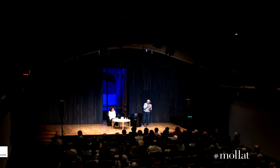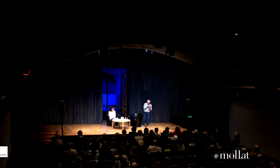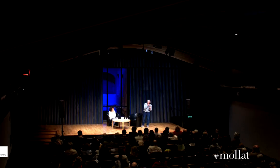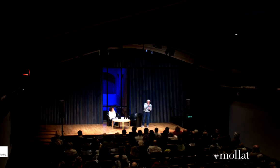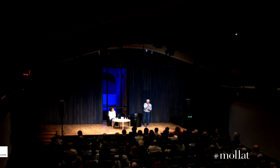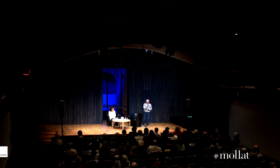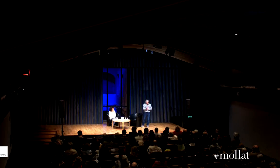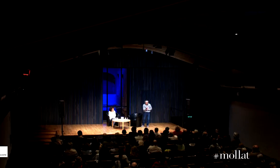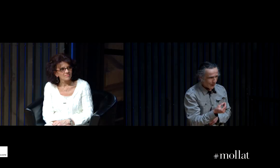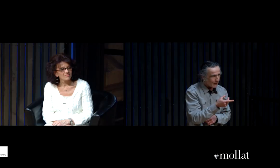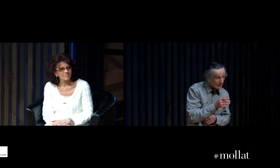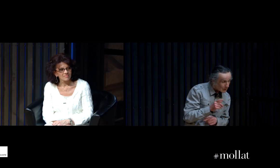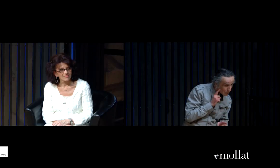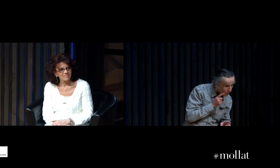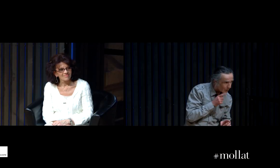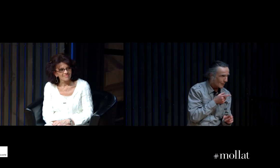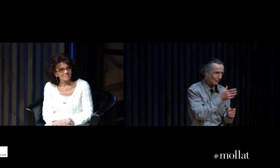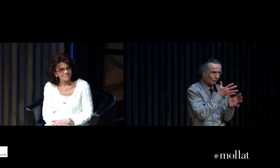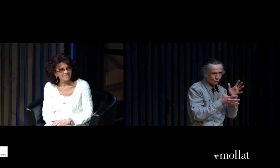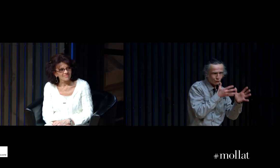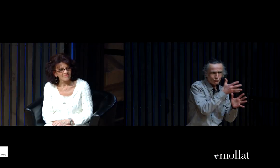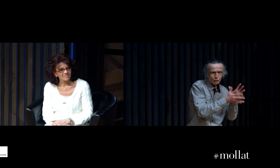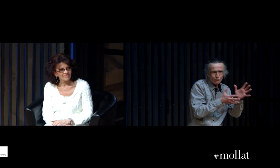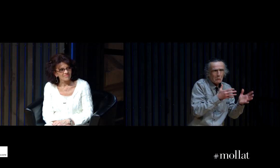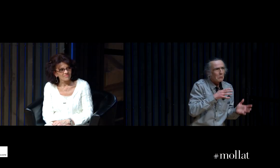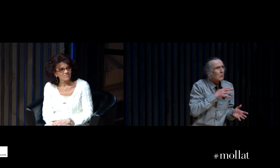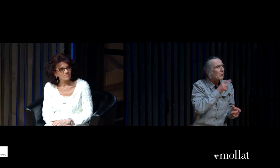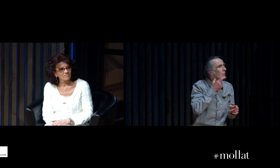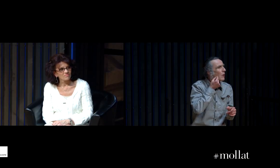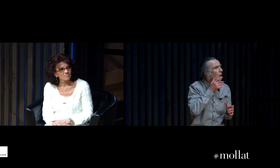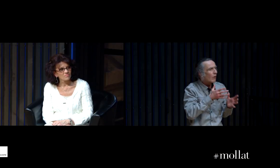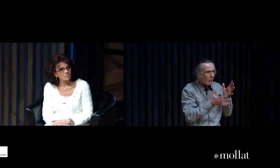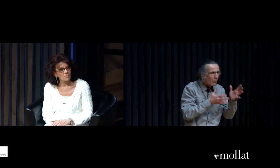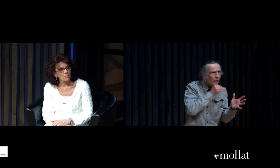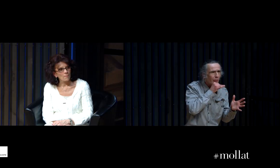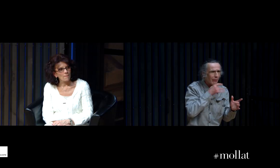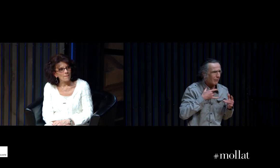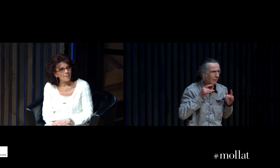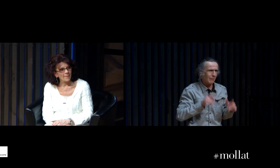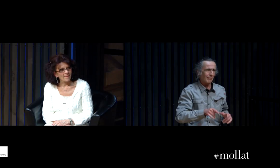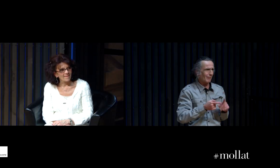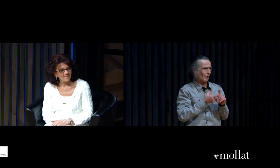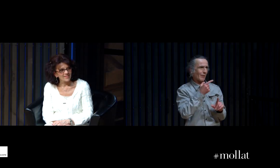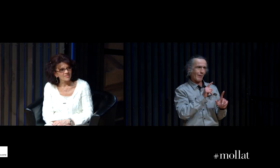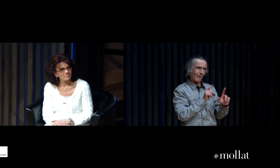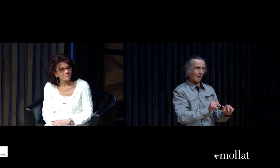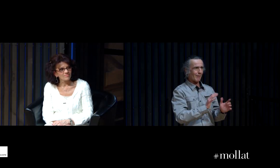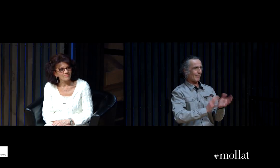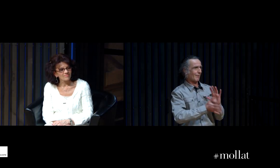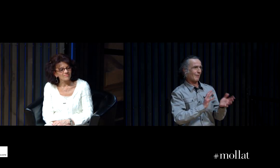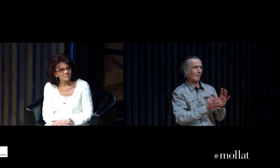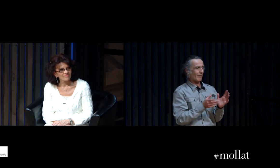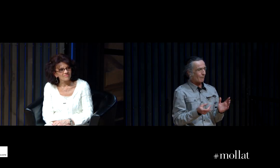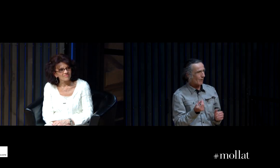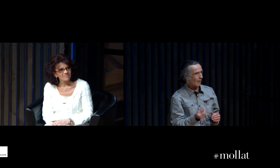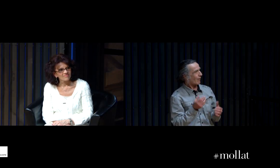les enfants s'en saisissent, c'est tellement important pour un enfant sourd de pouvoir s'exprimer. Les parents, même s'ils sont maladroits dans leur